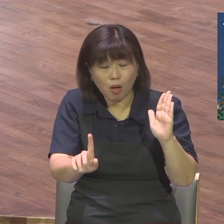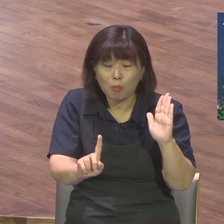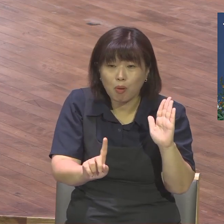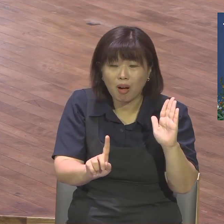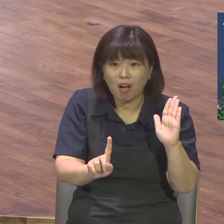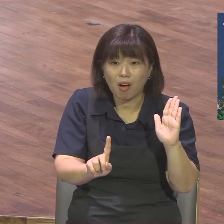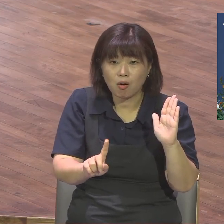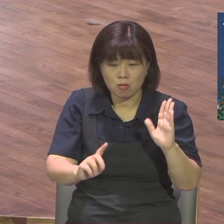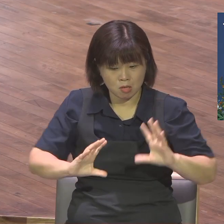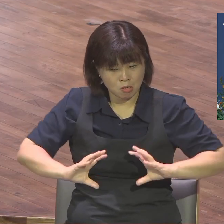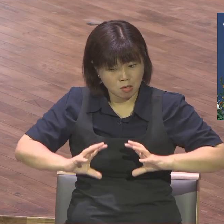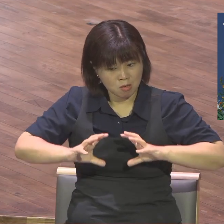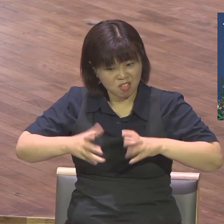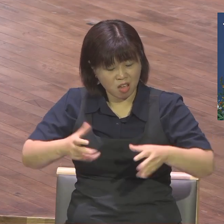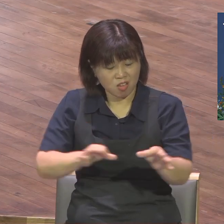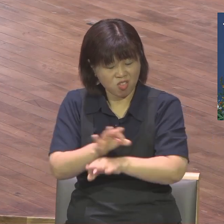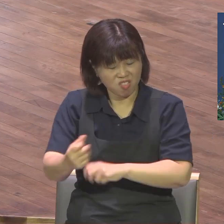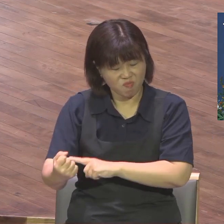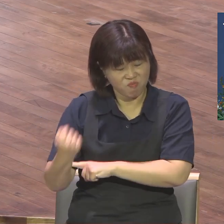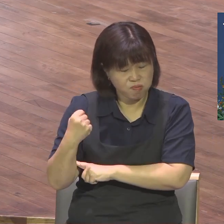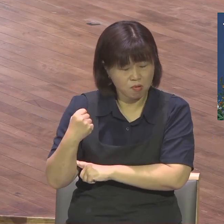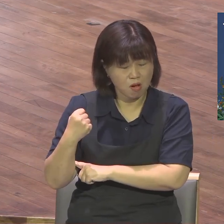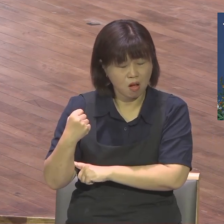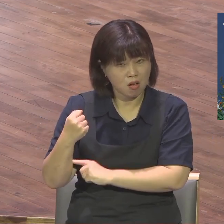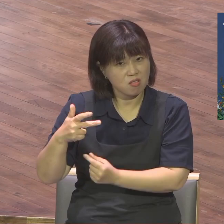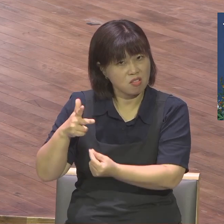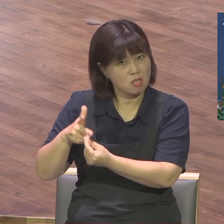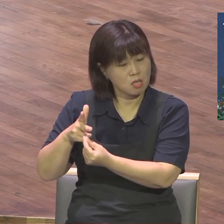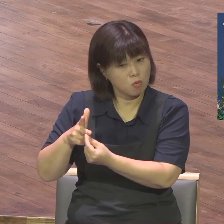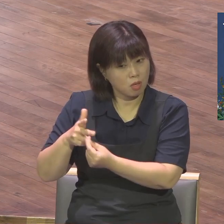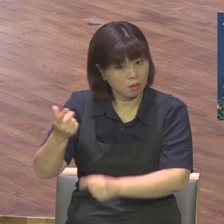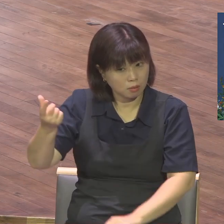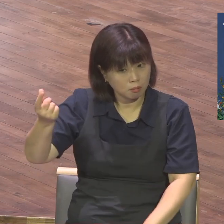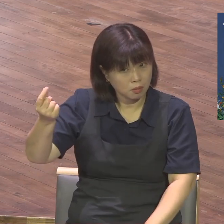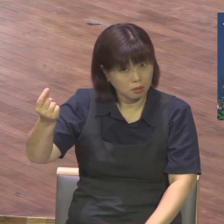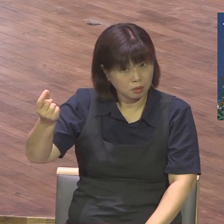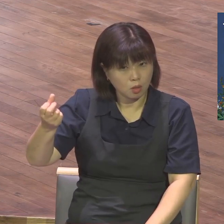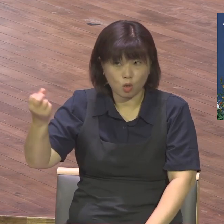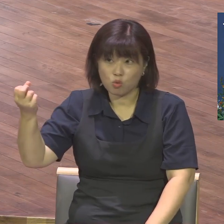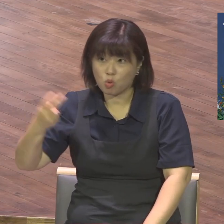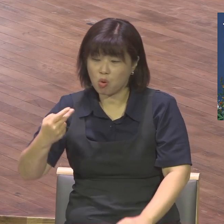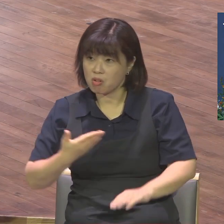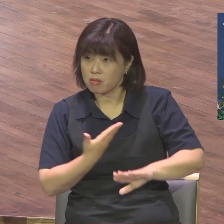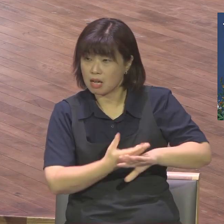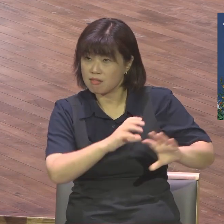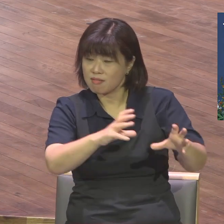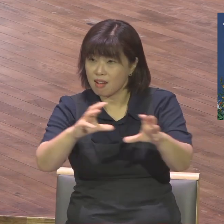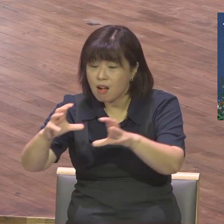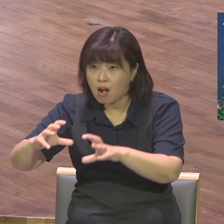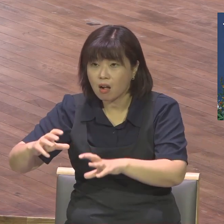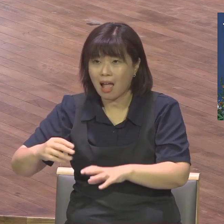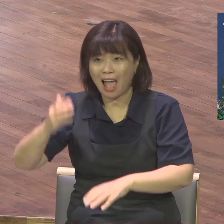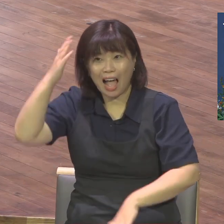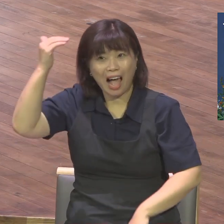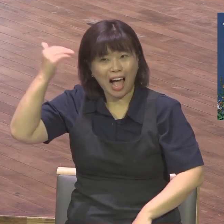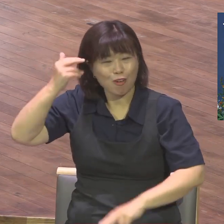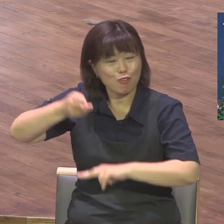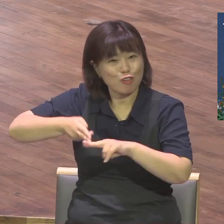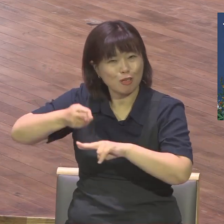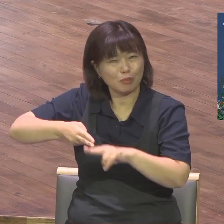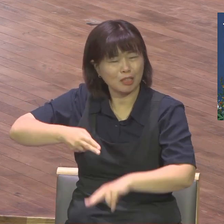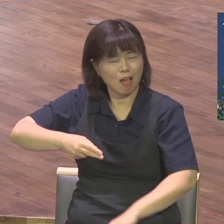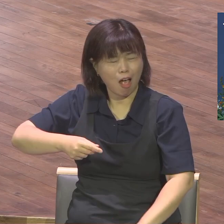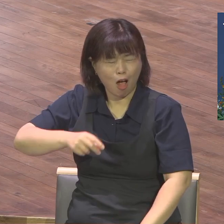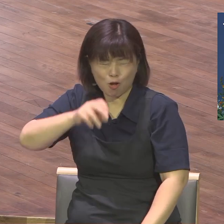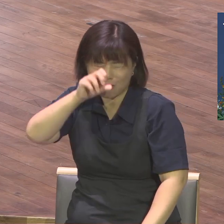어떻게 이렇게 그냥 뭘로 전 세계가 한국 음식까지, 한국 노래까지, 한국의 이